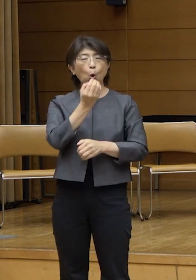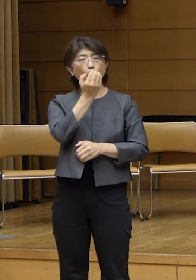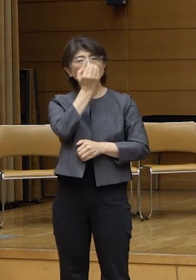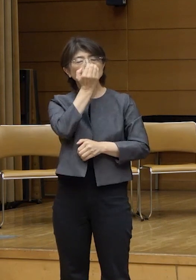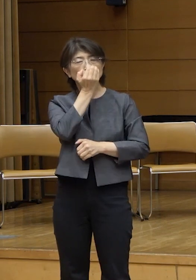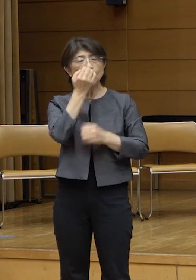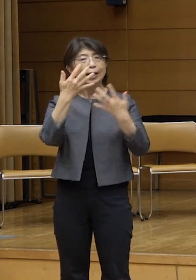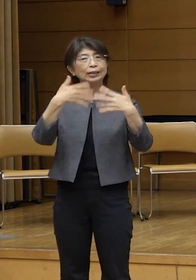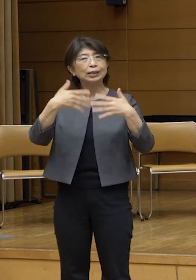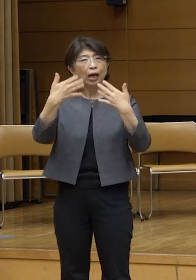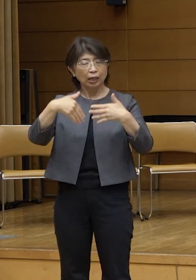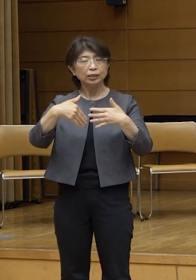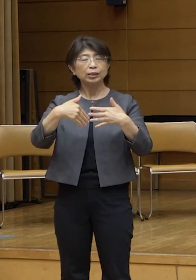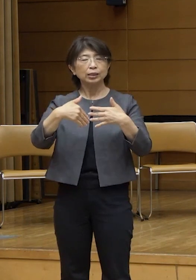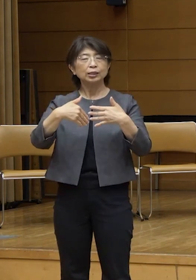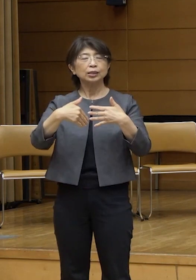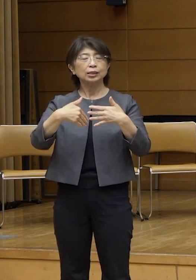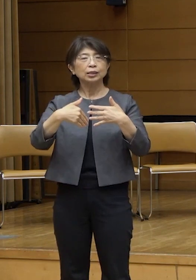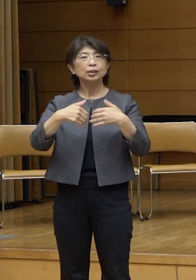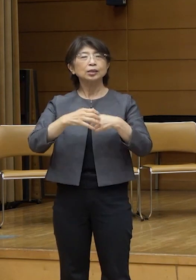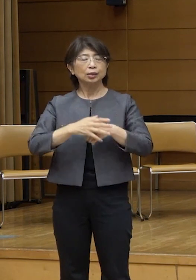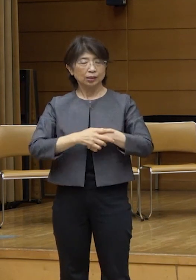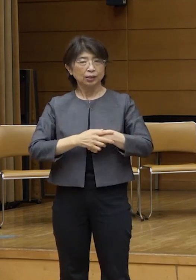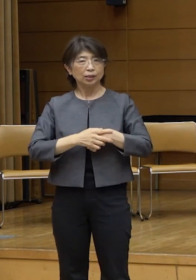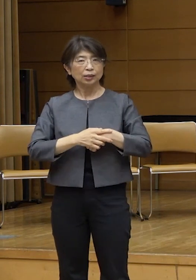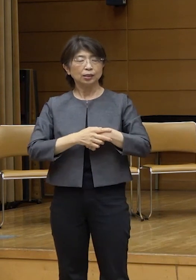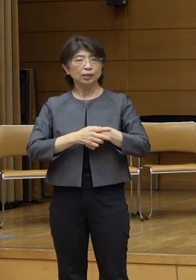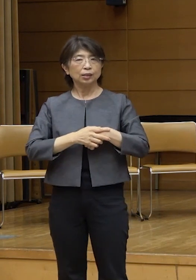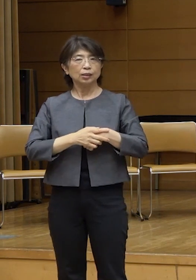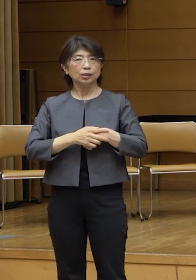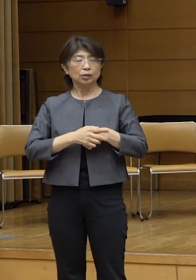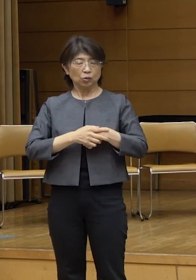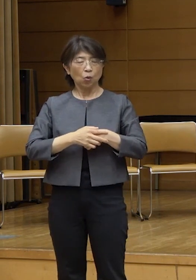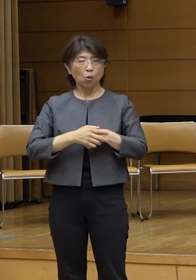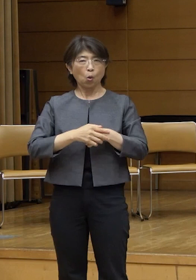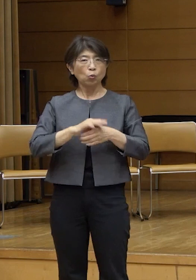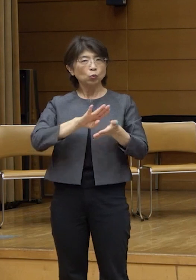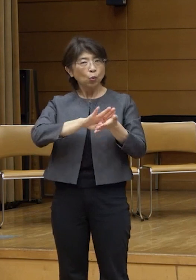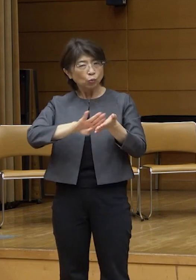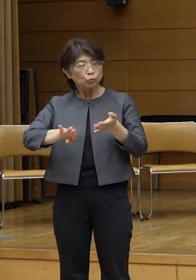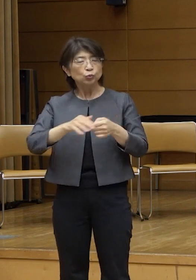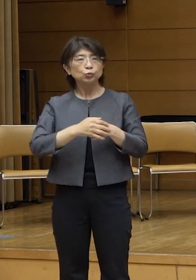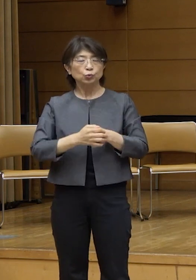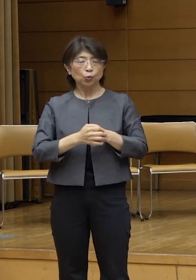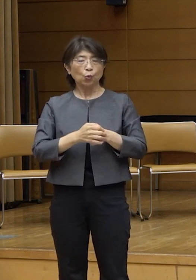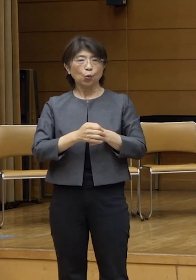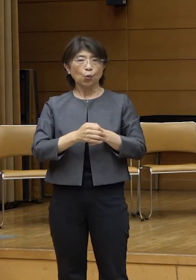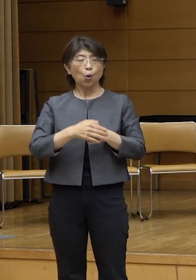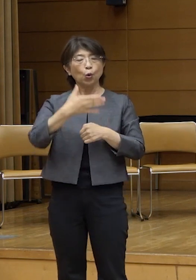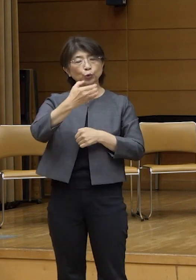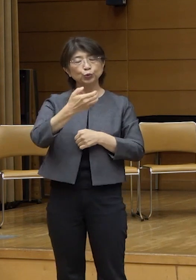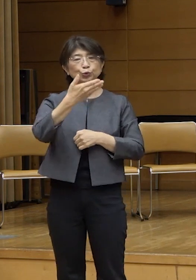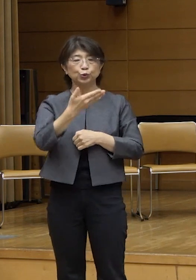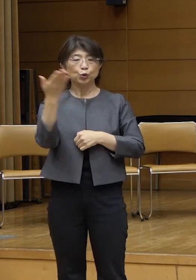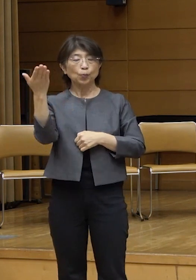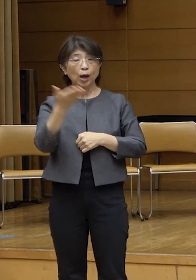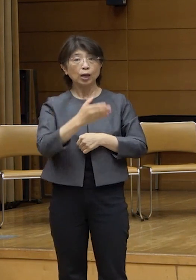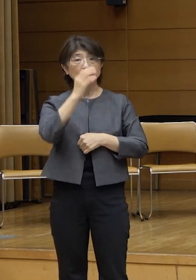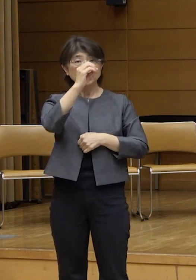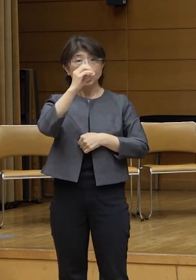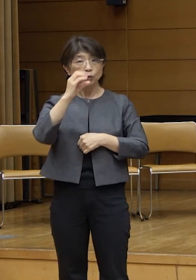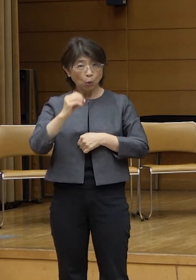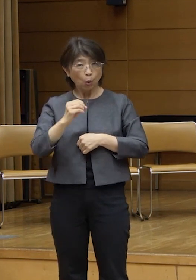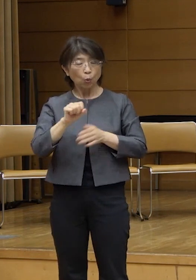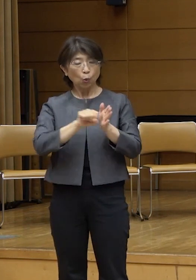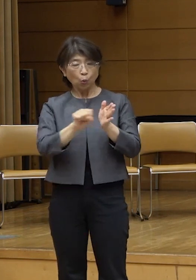と、ワクチンの有効率は 99% ぐらいに上っていると、やはりここはしっかりと県としてもアピールをするべきというお話があり